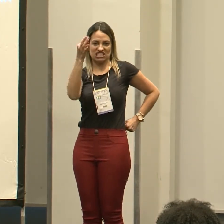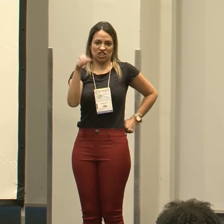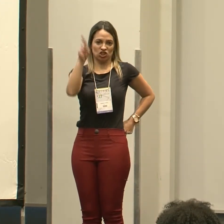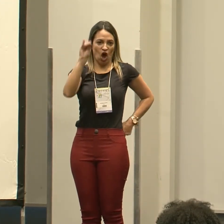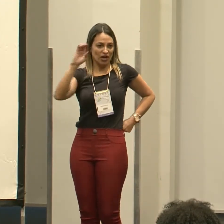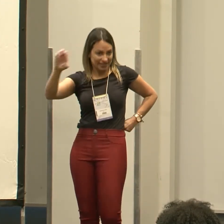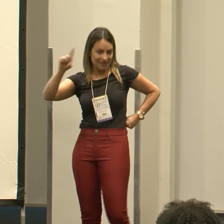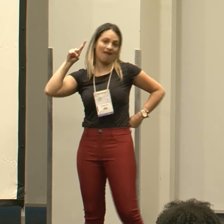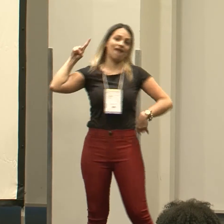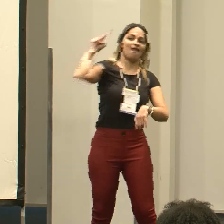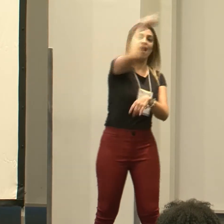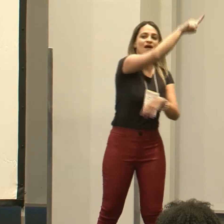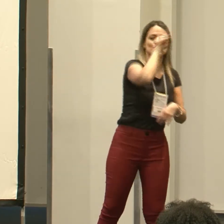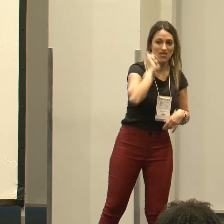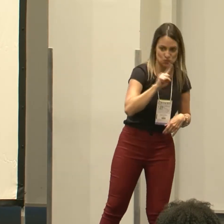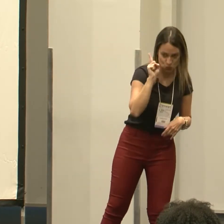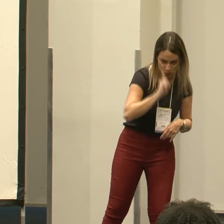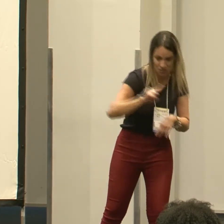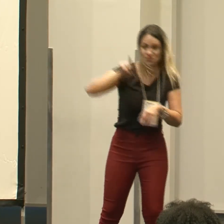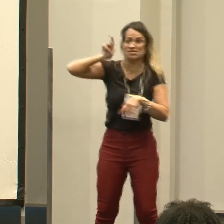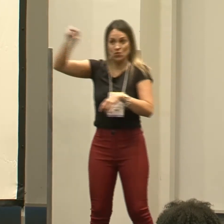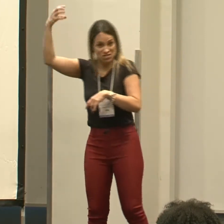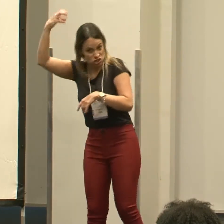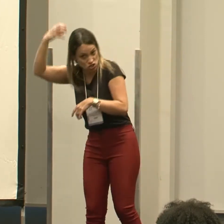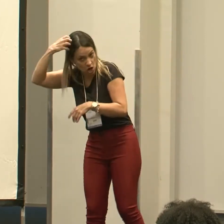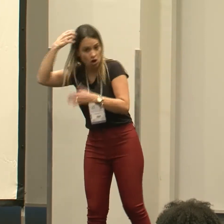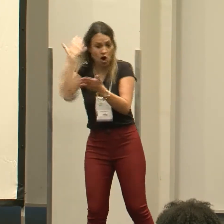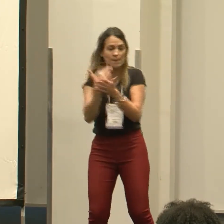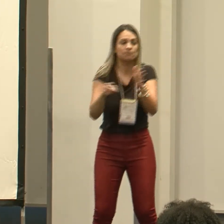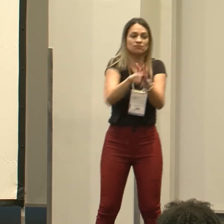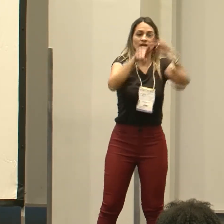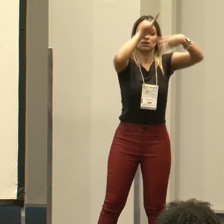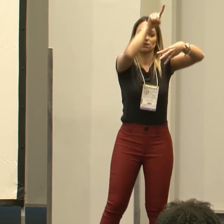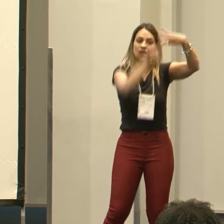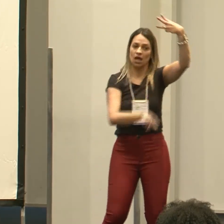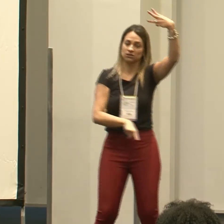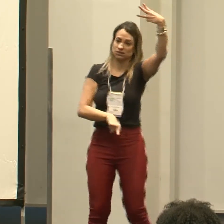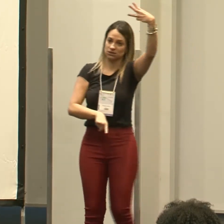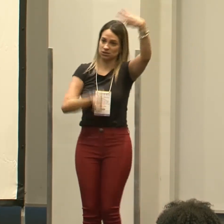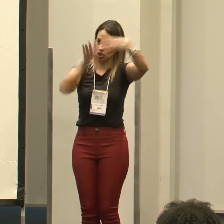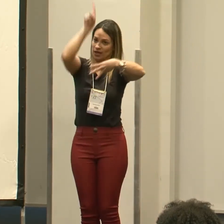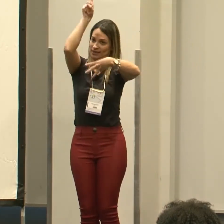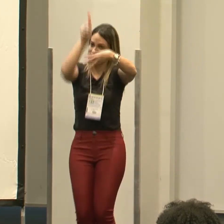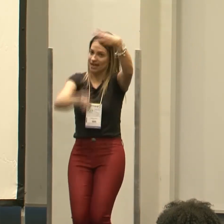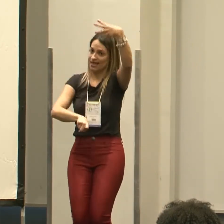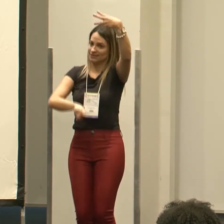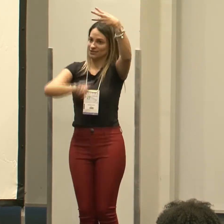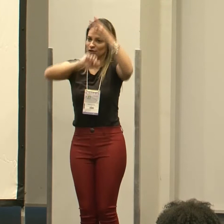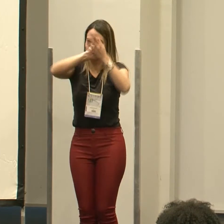Stockwell, lá nos Estados Unidos. Então, Stockwell foi um dos três